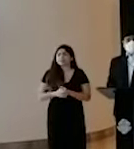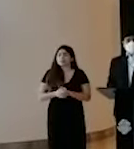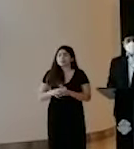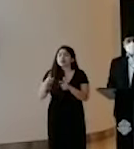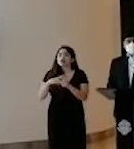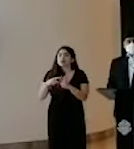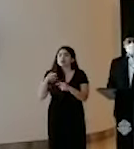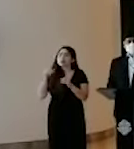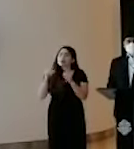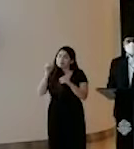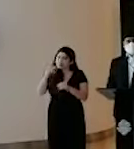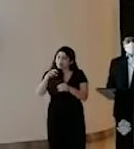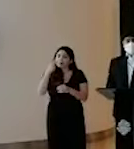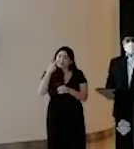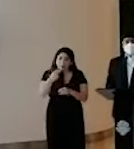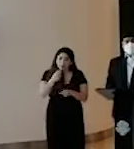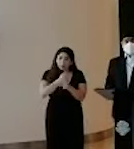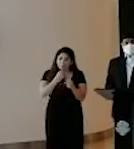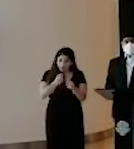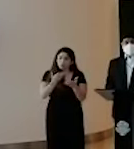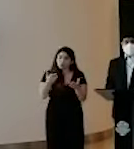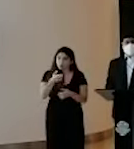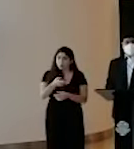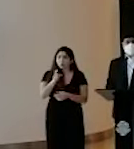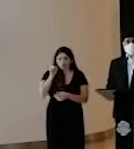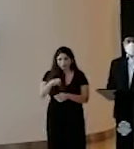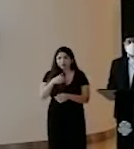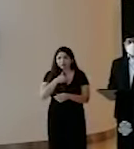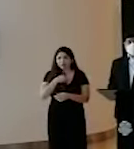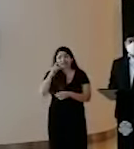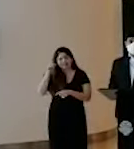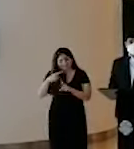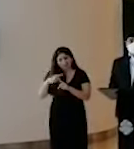Entonces yo creo que tiene que haber empleo público, yo creo que tiene que haber una lucha